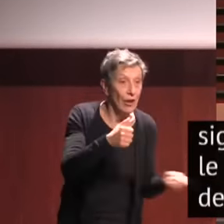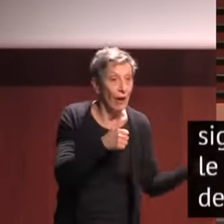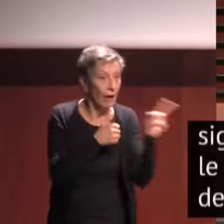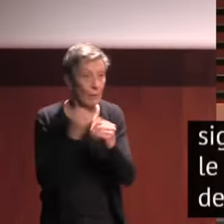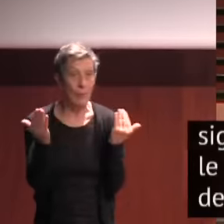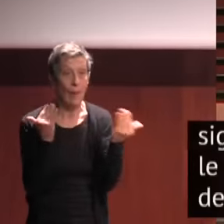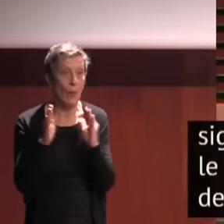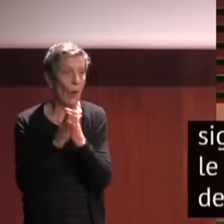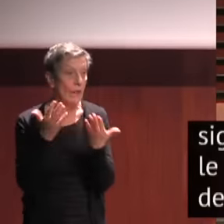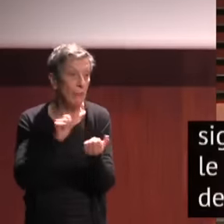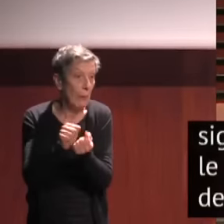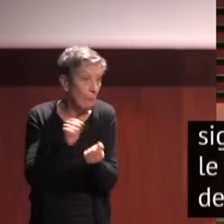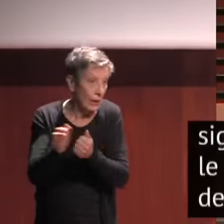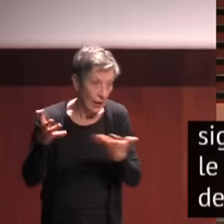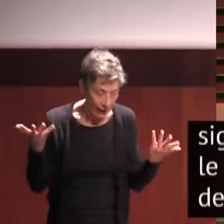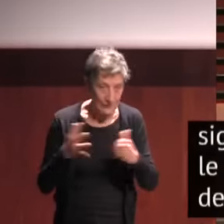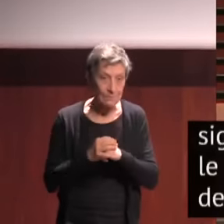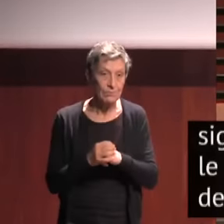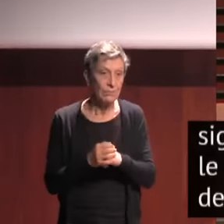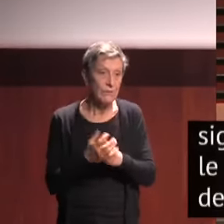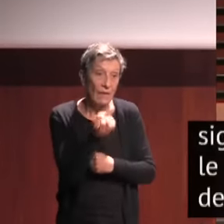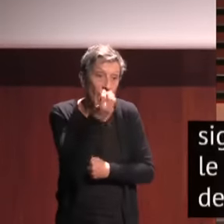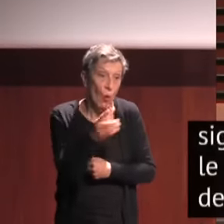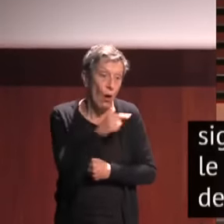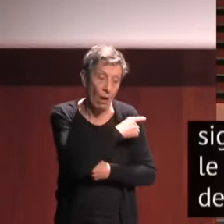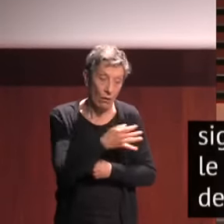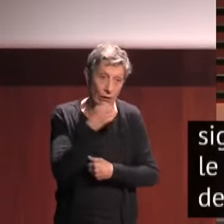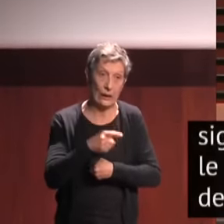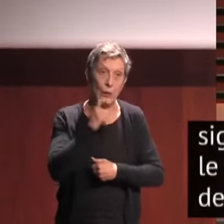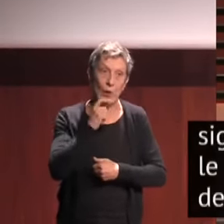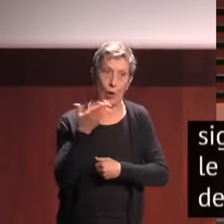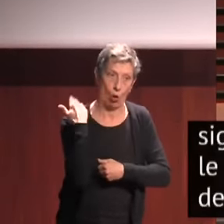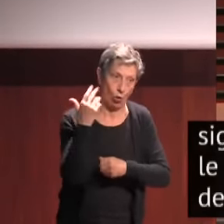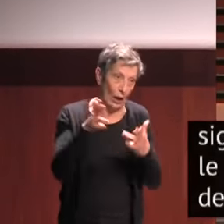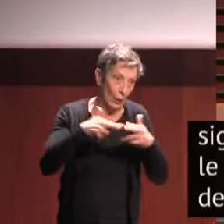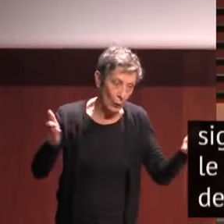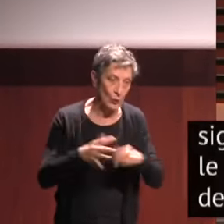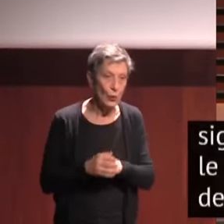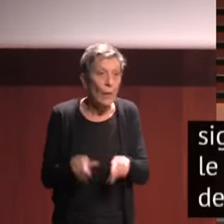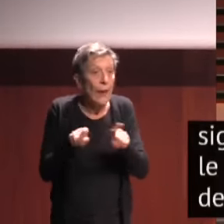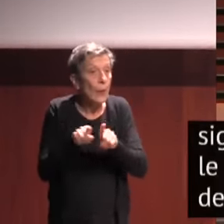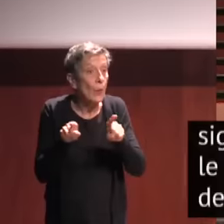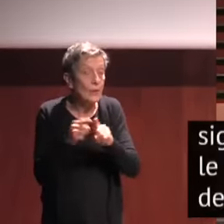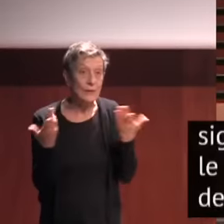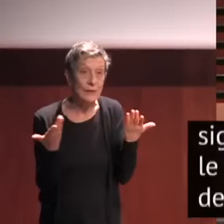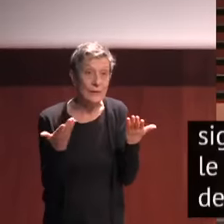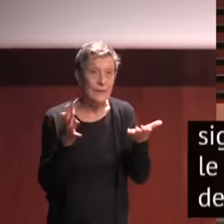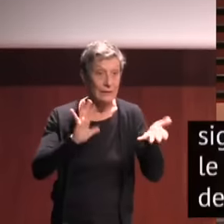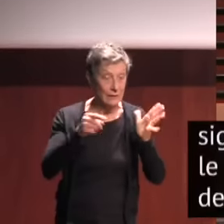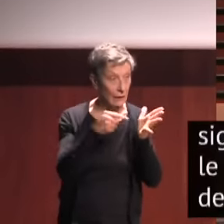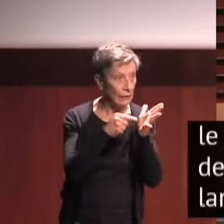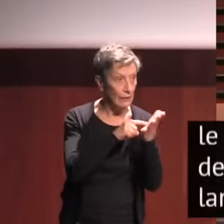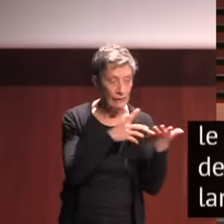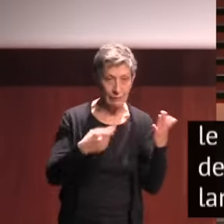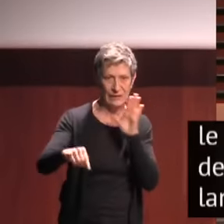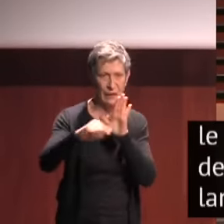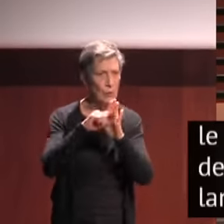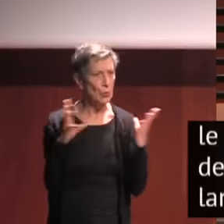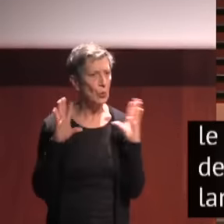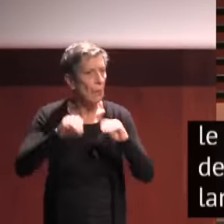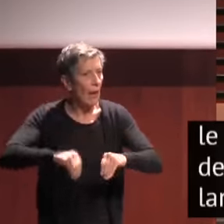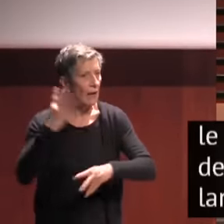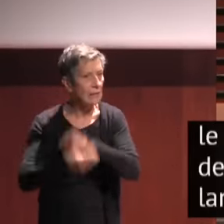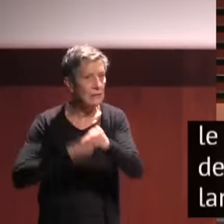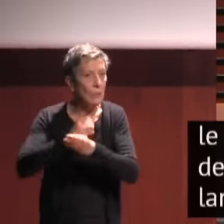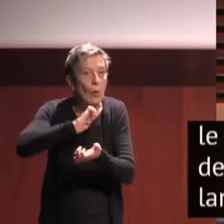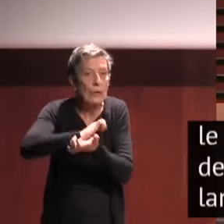que Flora a parlé dans son introduction, et les statuts de la langue des signes dans le monde de l'édition. Il faut, on va le voir plus tard dans la